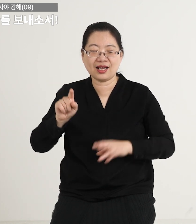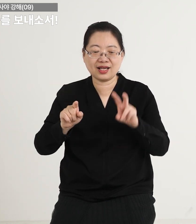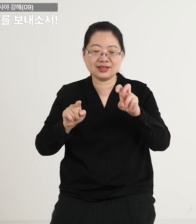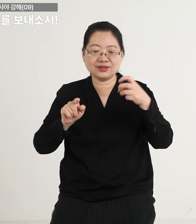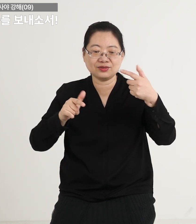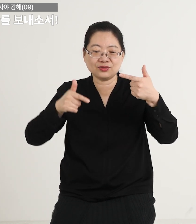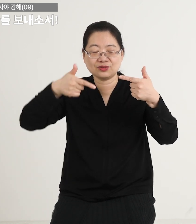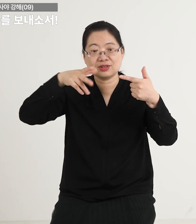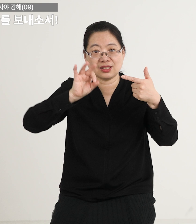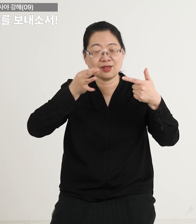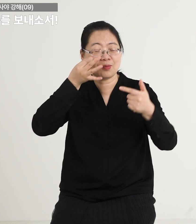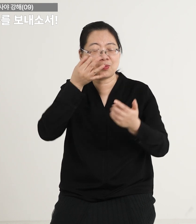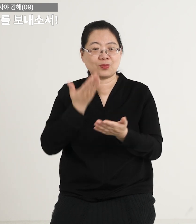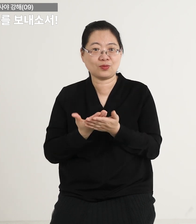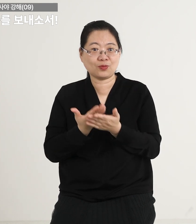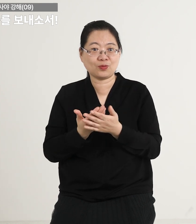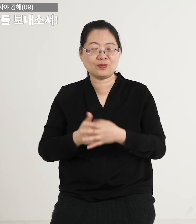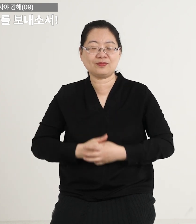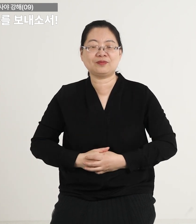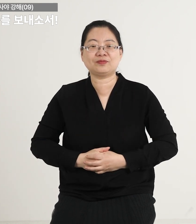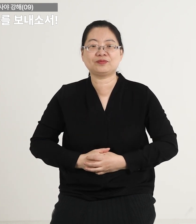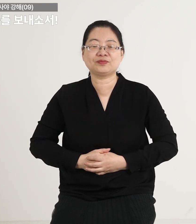띄워주세요. 자,